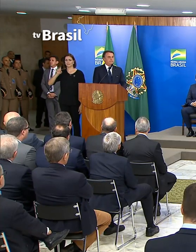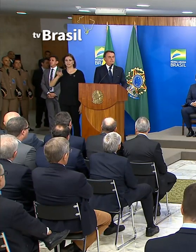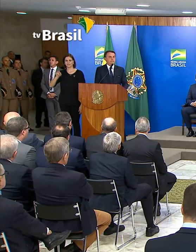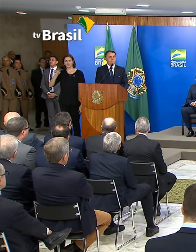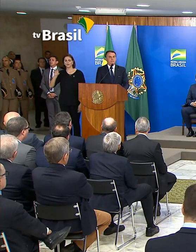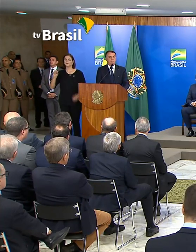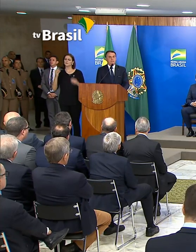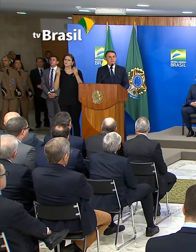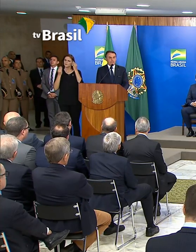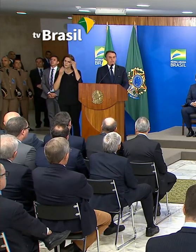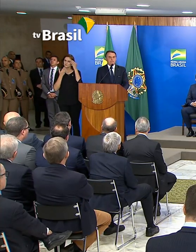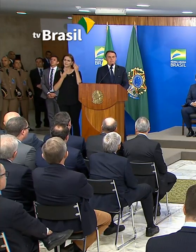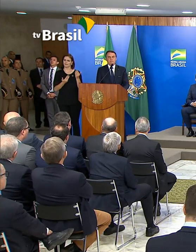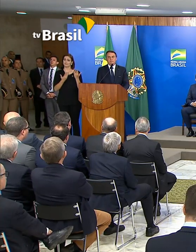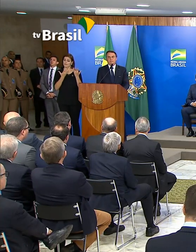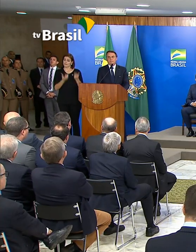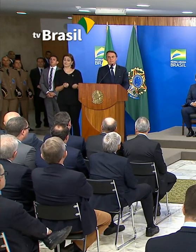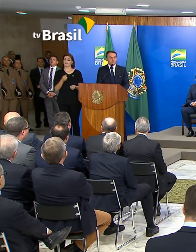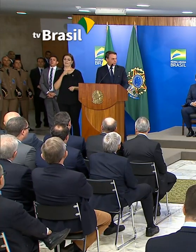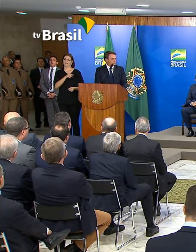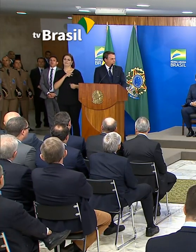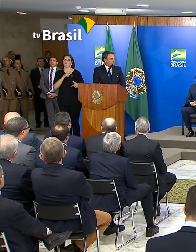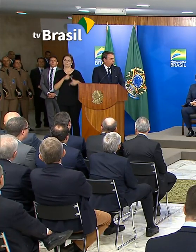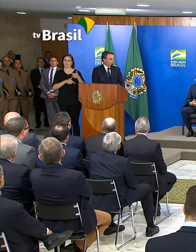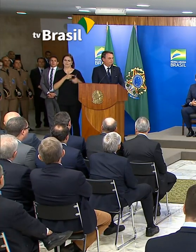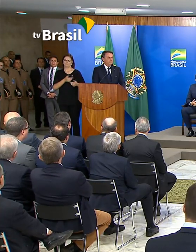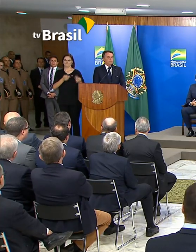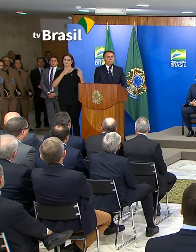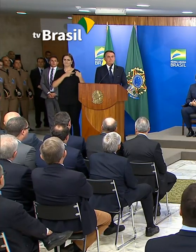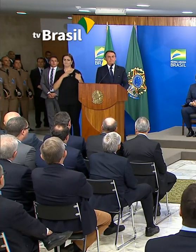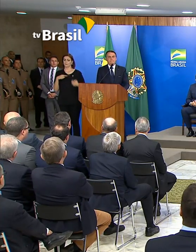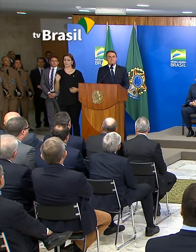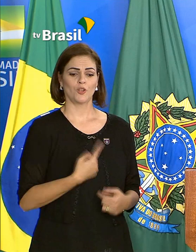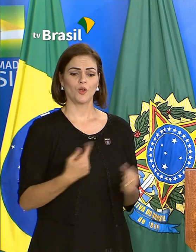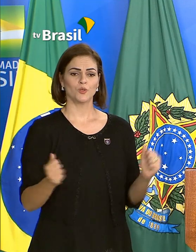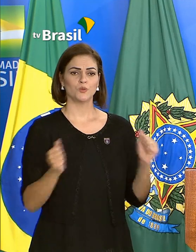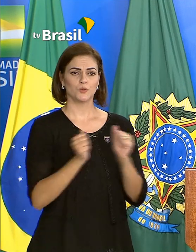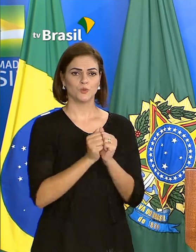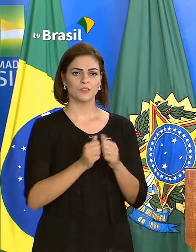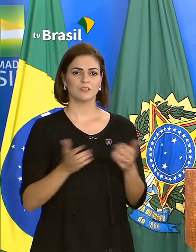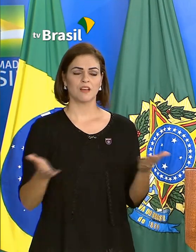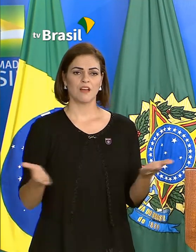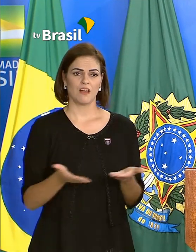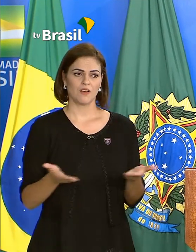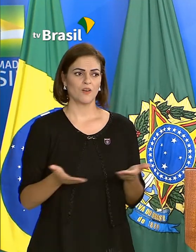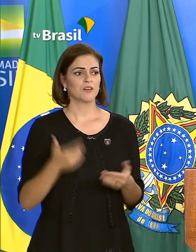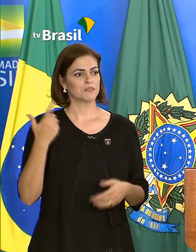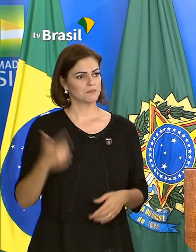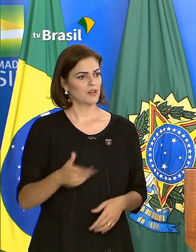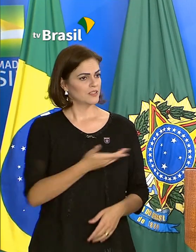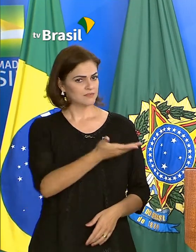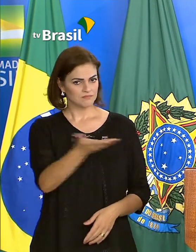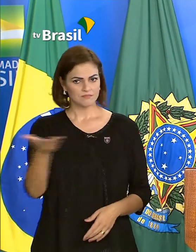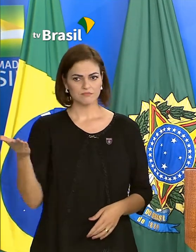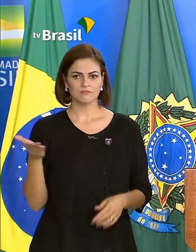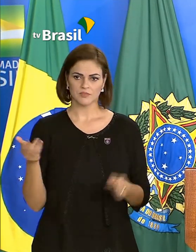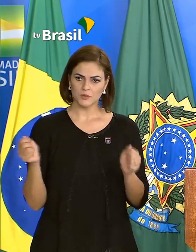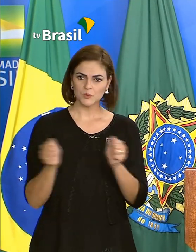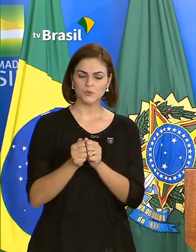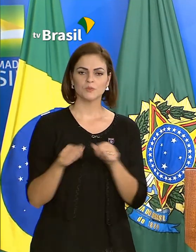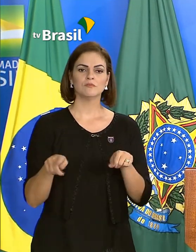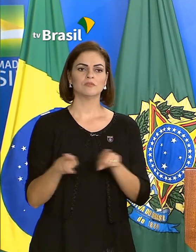satisfeito com a nova aquisição. Todos nós juntos agora, somados aos presentes aqui,